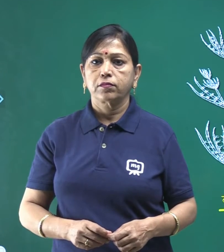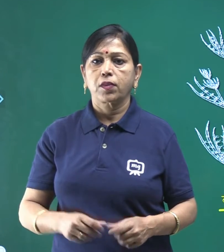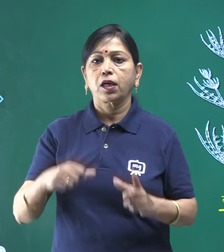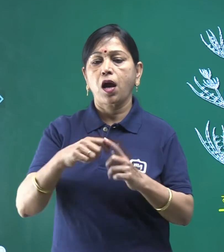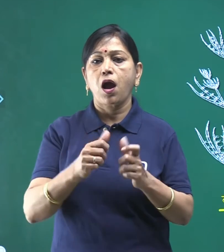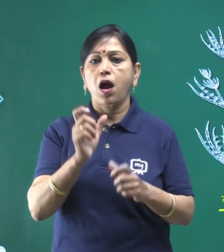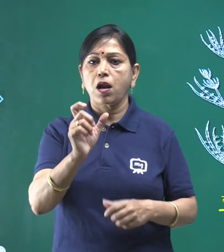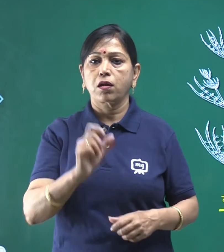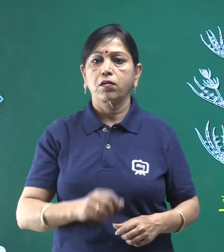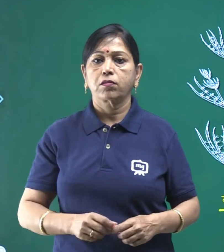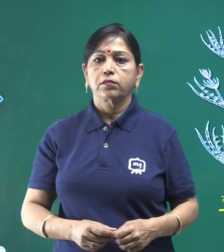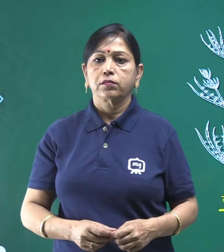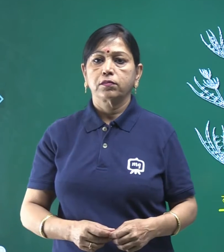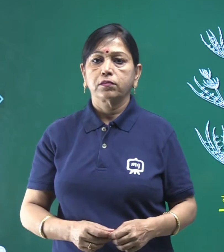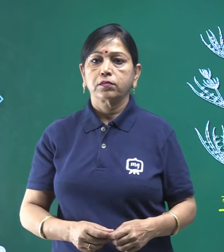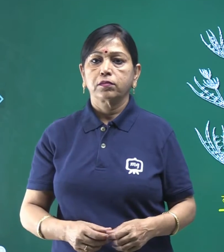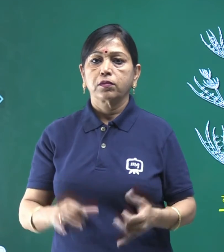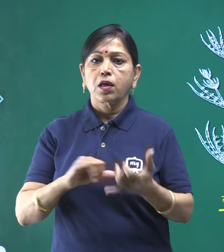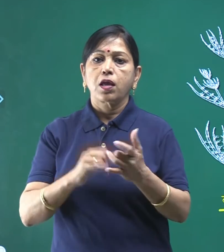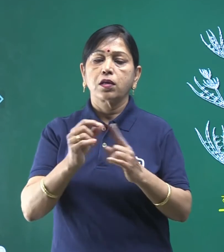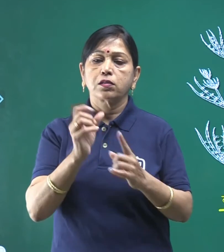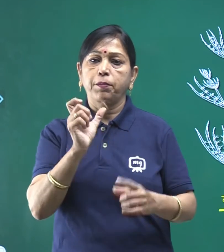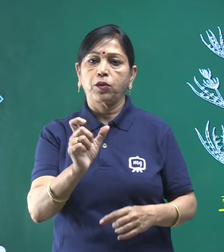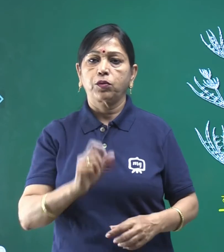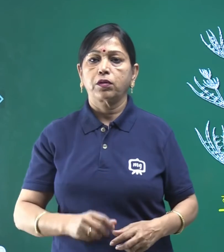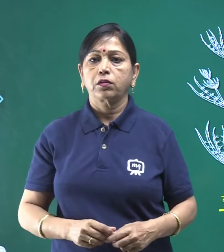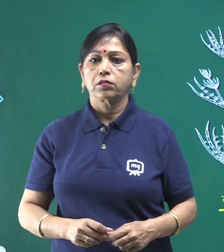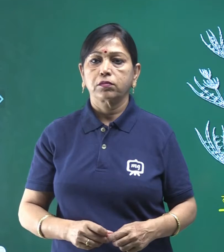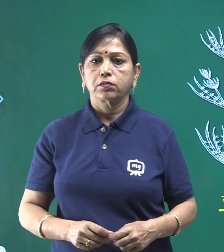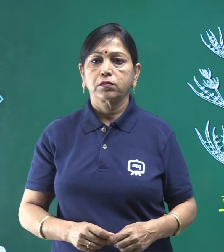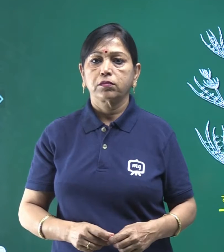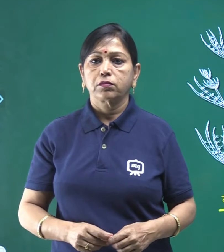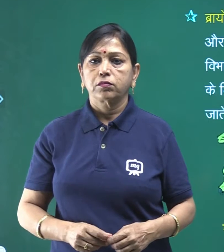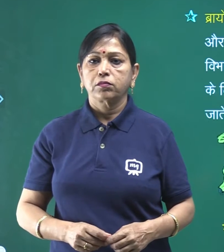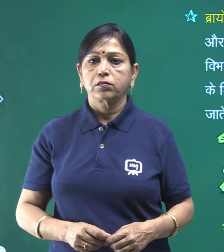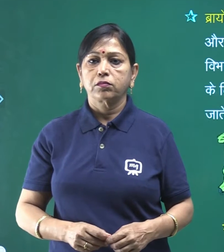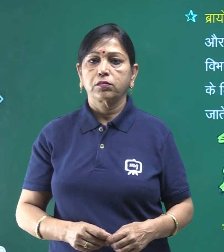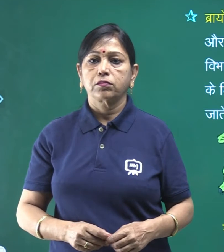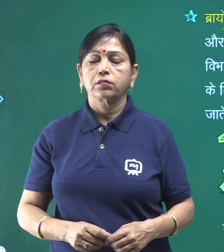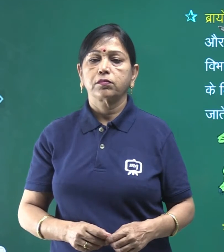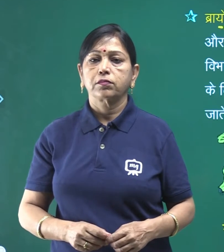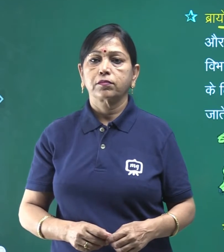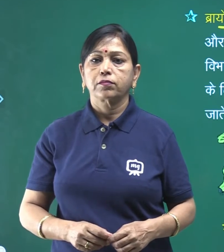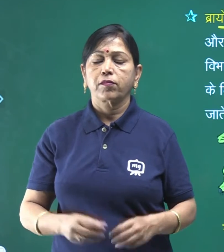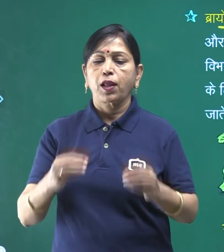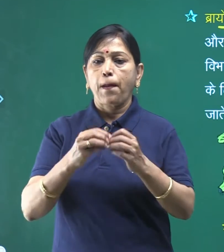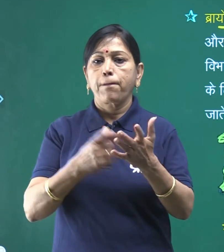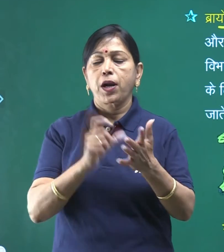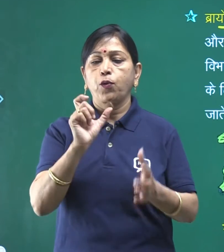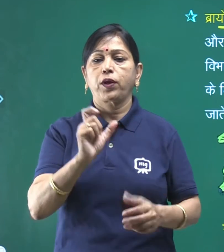कारा, स्पाइरोगाइरा, ब्रायोफाइटा,